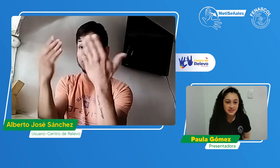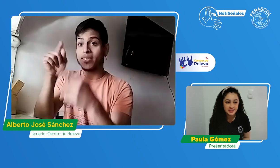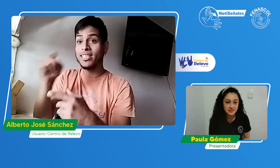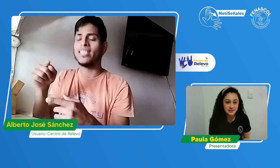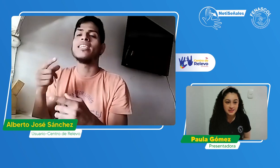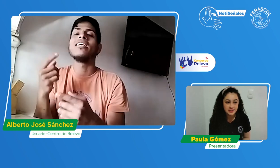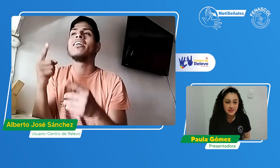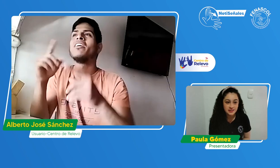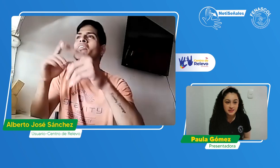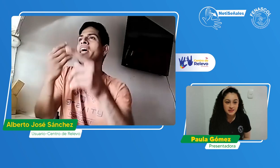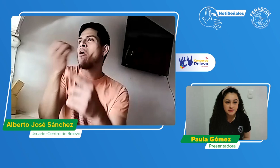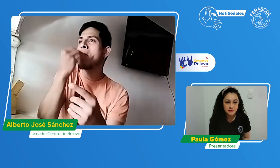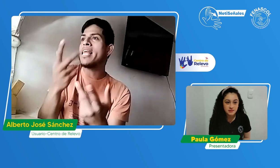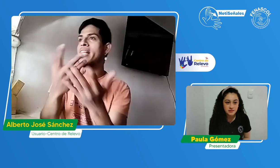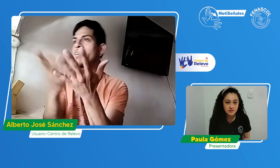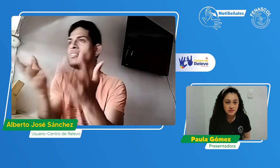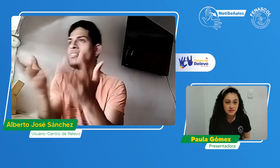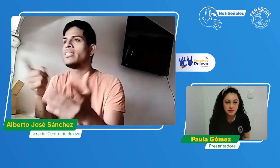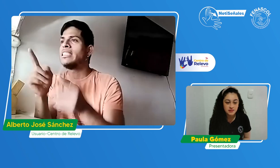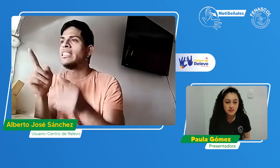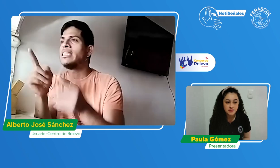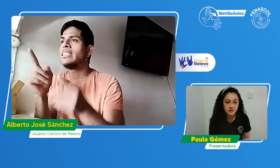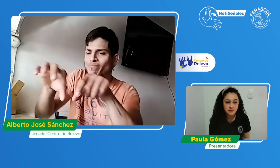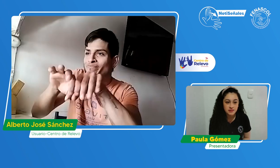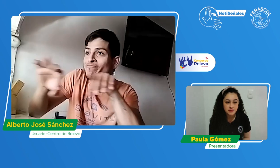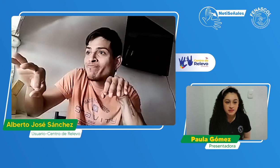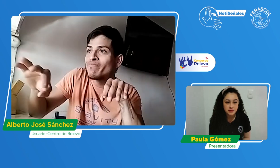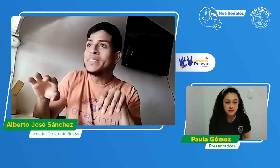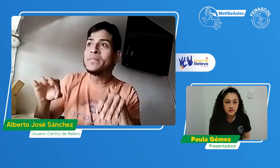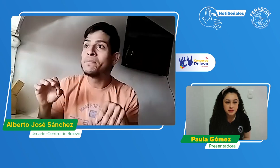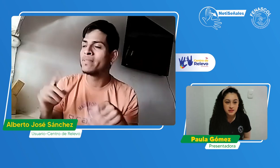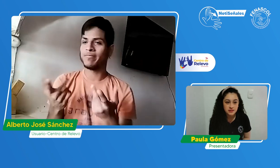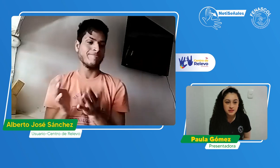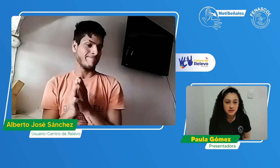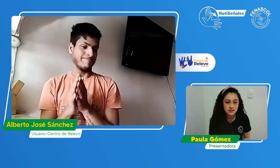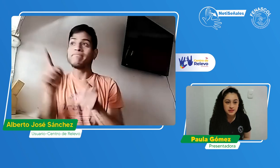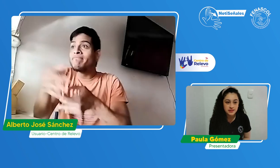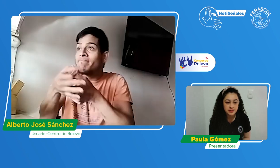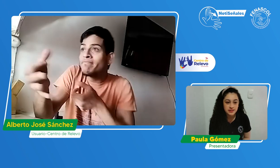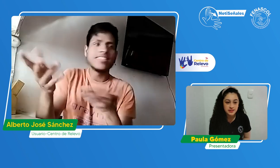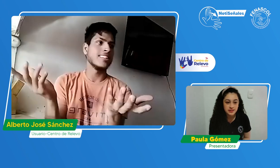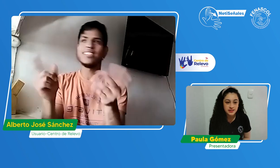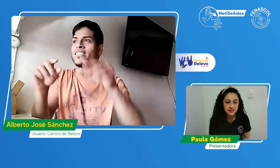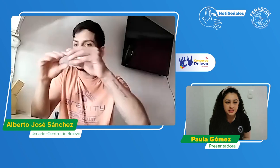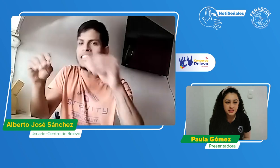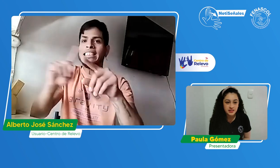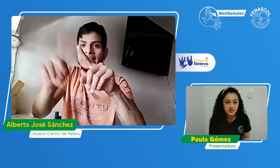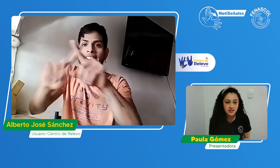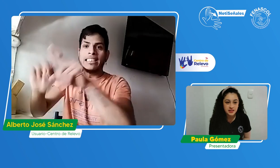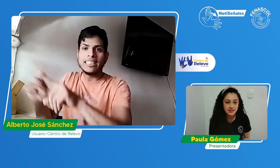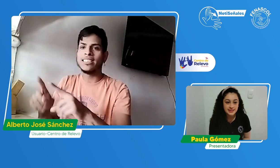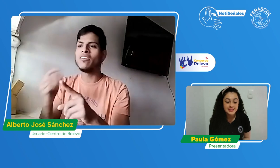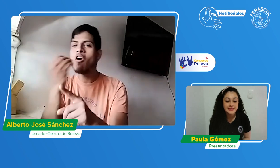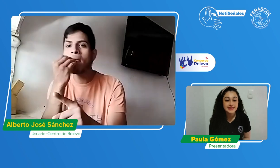por ejemplo cuando hablaba de comida me tocaba describir lo que quería y no me entendían pero